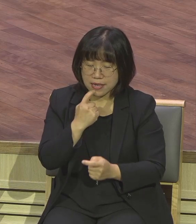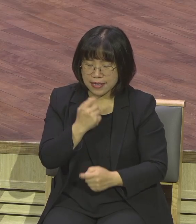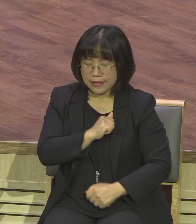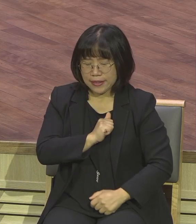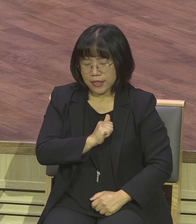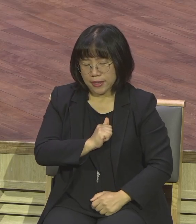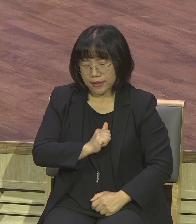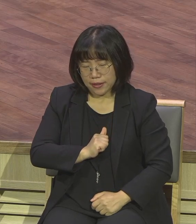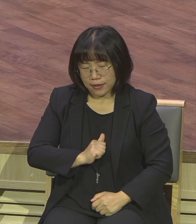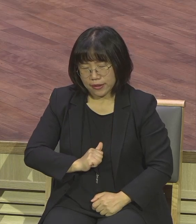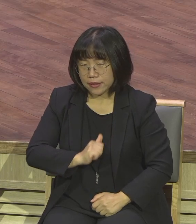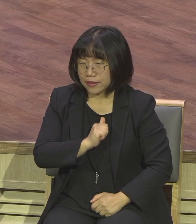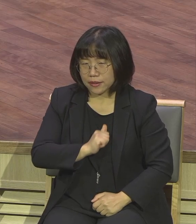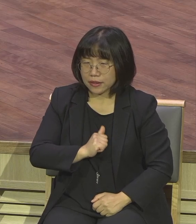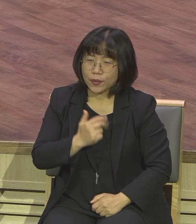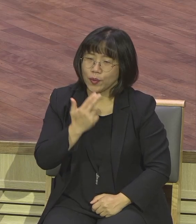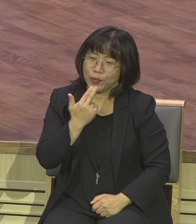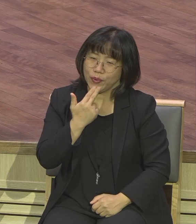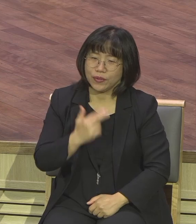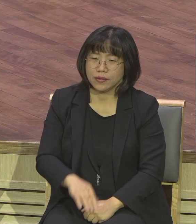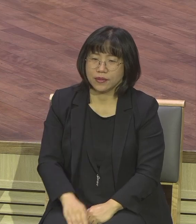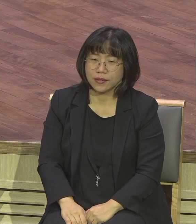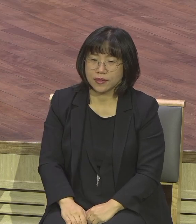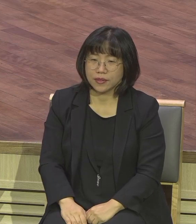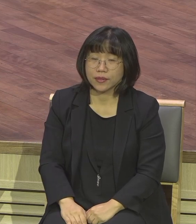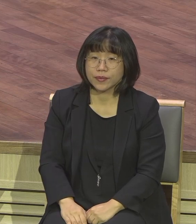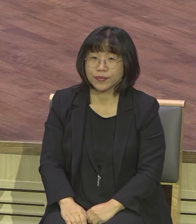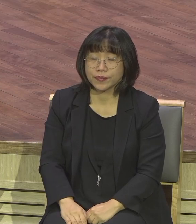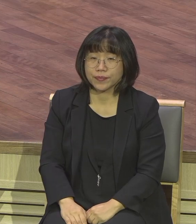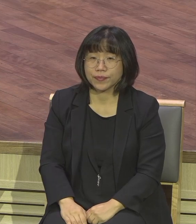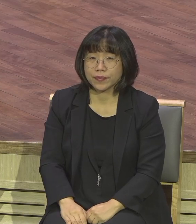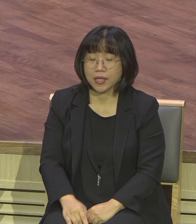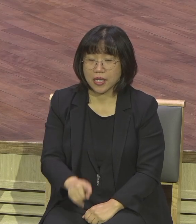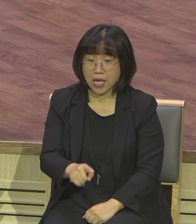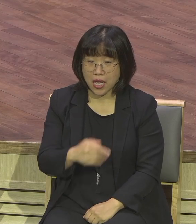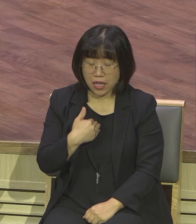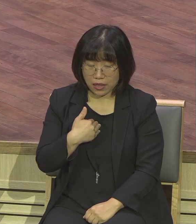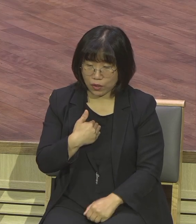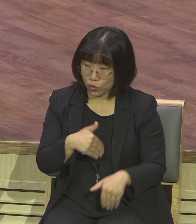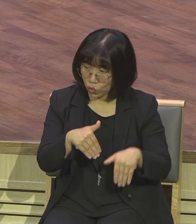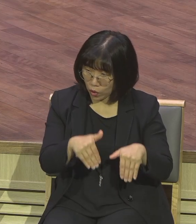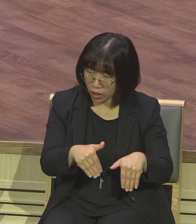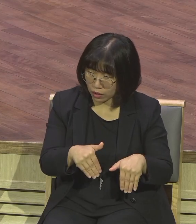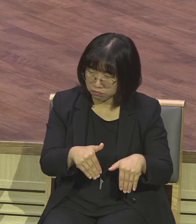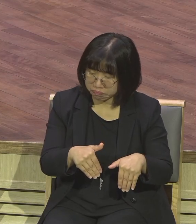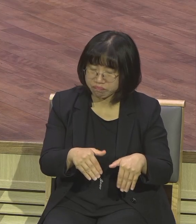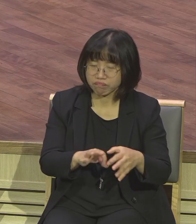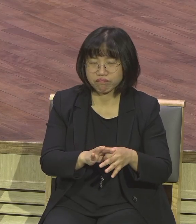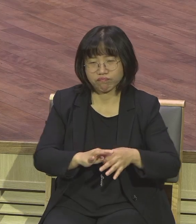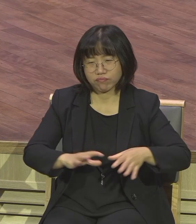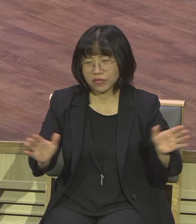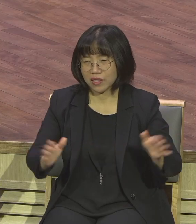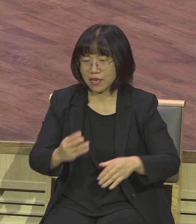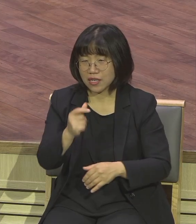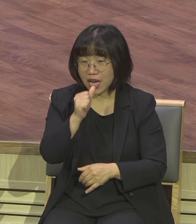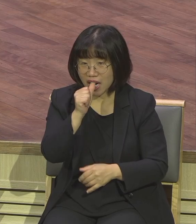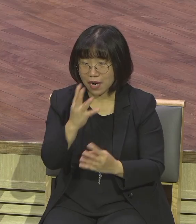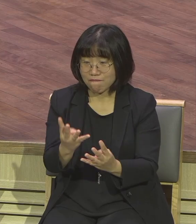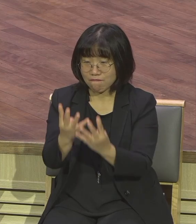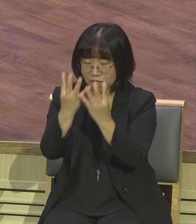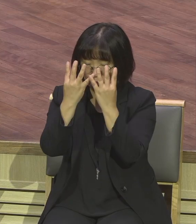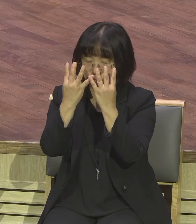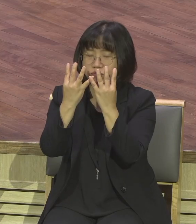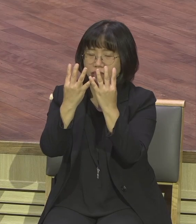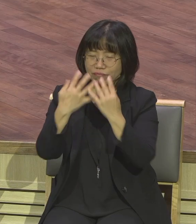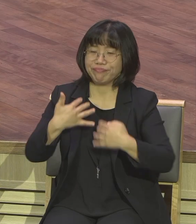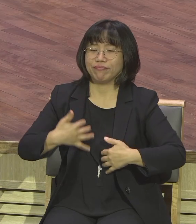악물고 참고 참은 게 하나도 없어요. 이 사람들은 뭐 노예 가도, 감옥 가도, 목동